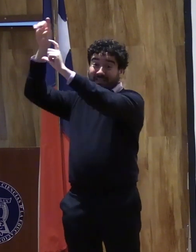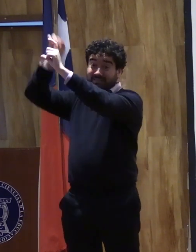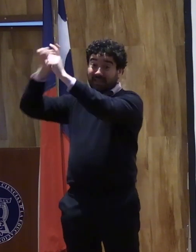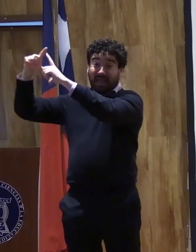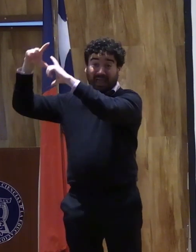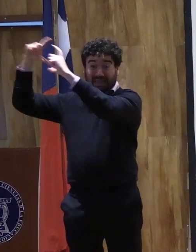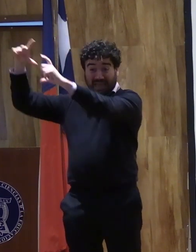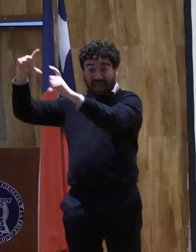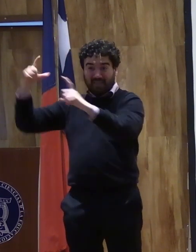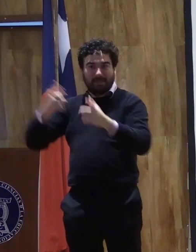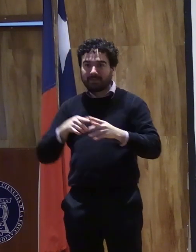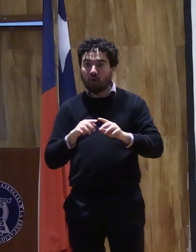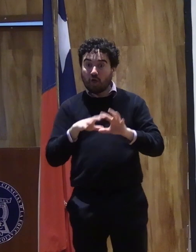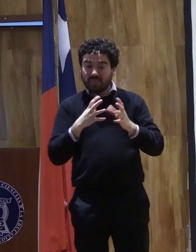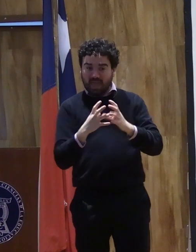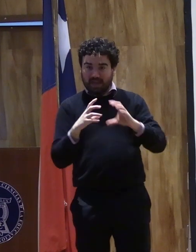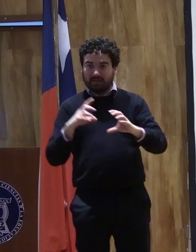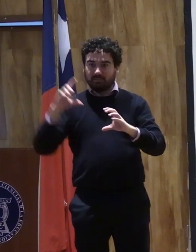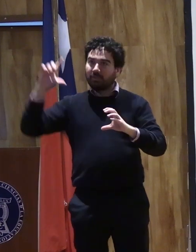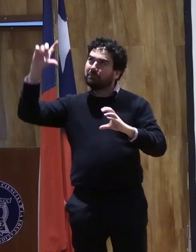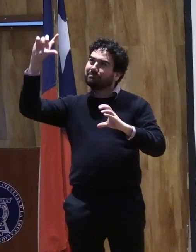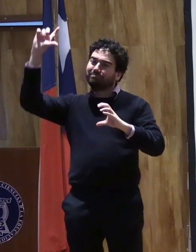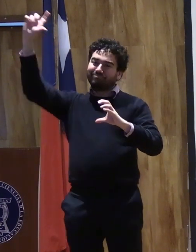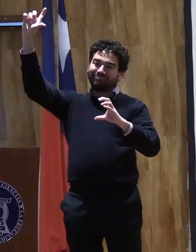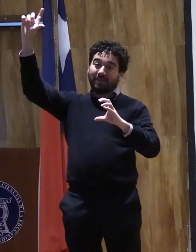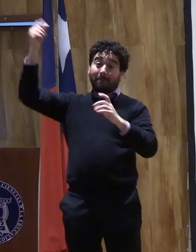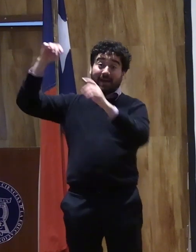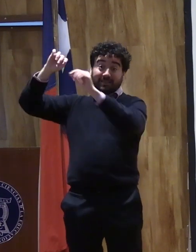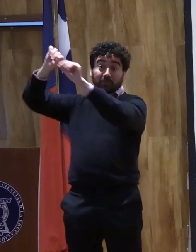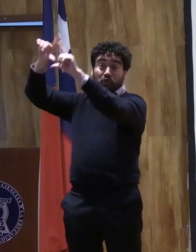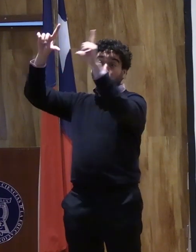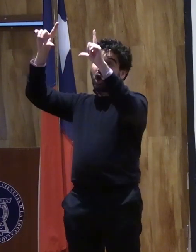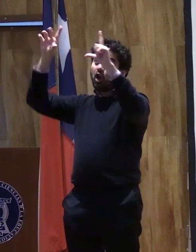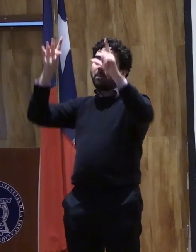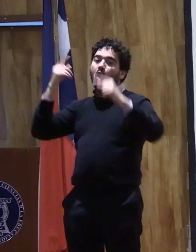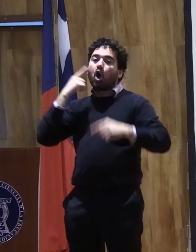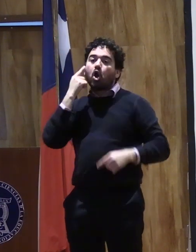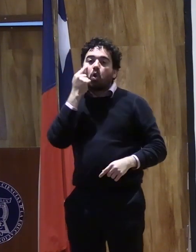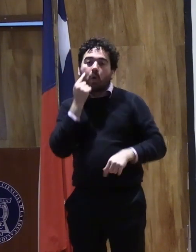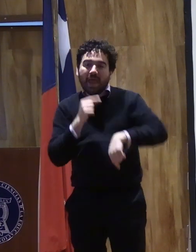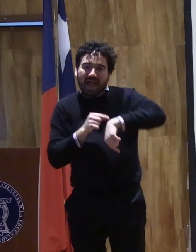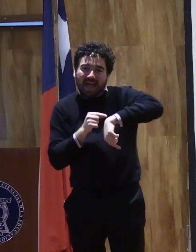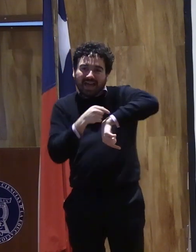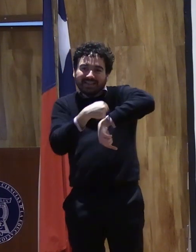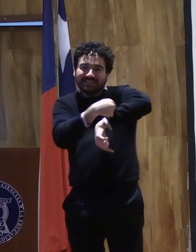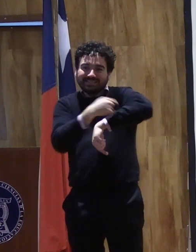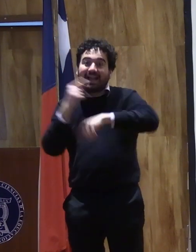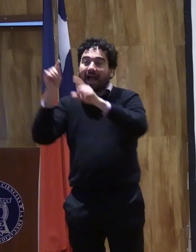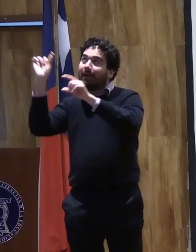ven como una mancha, como un lunar, pero es una cuestión grande. Entre